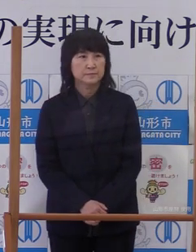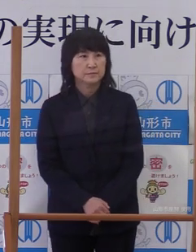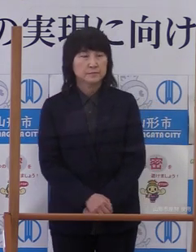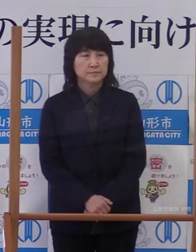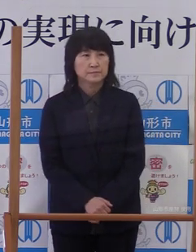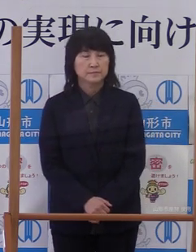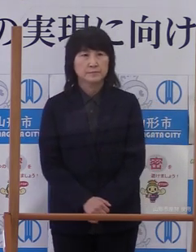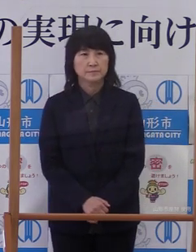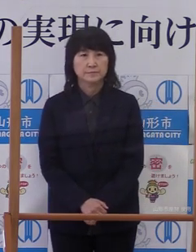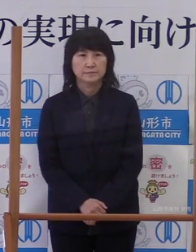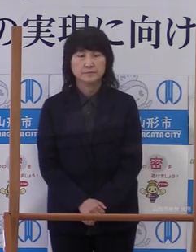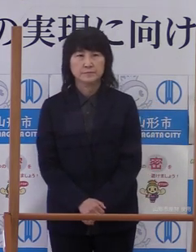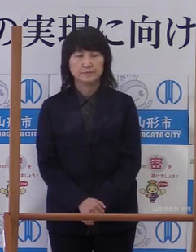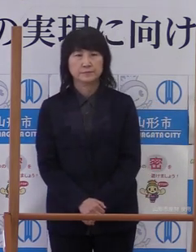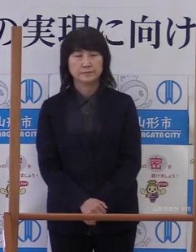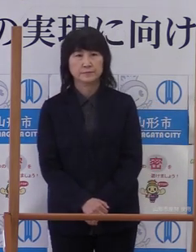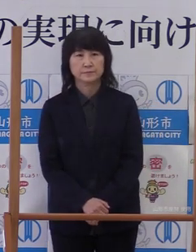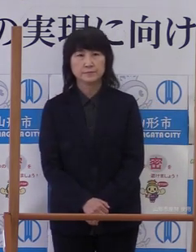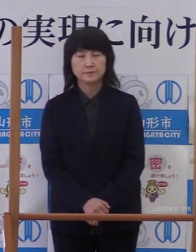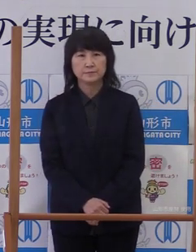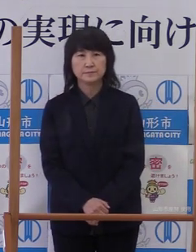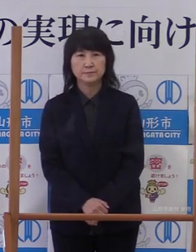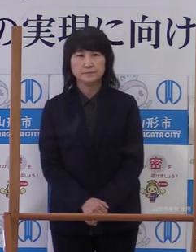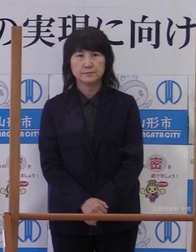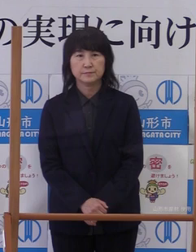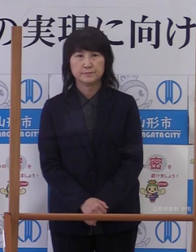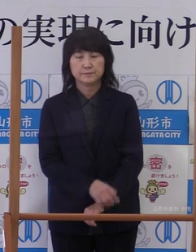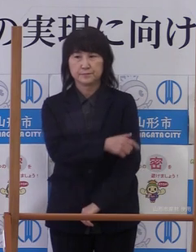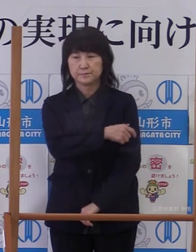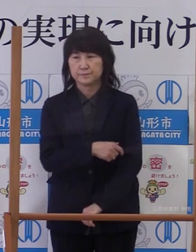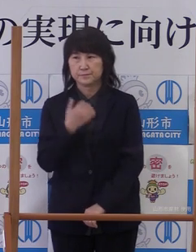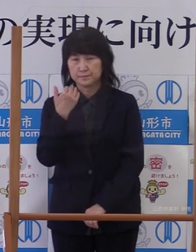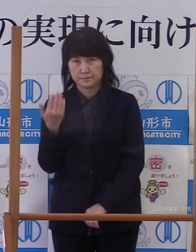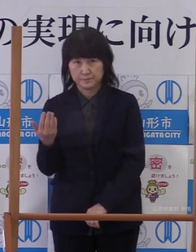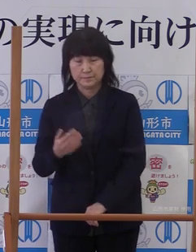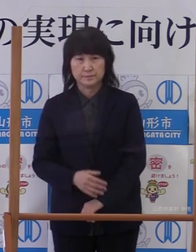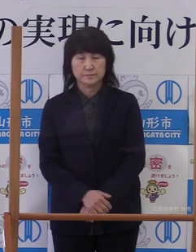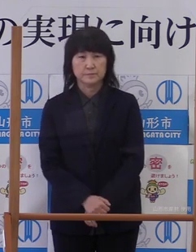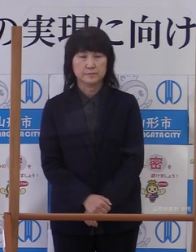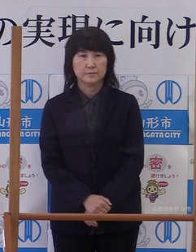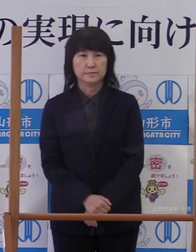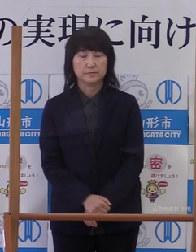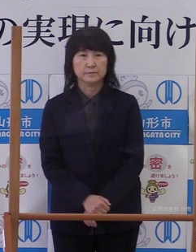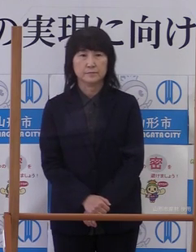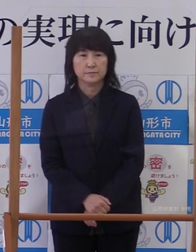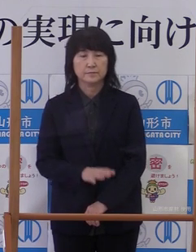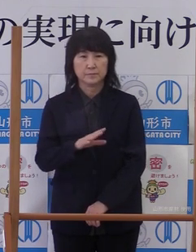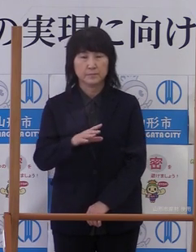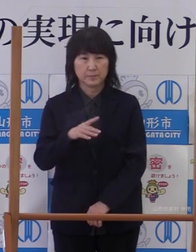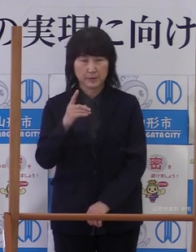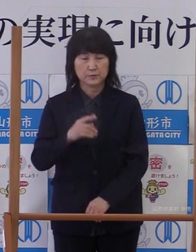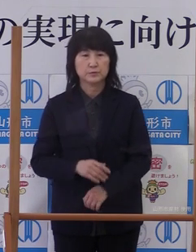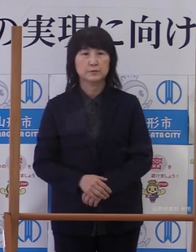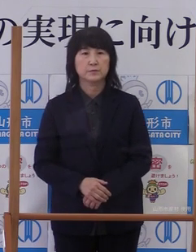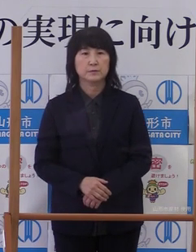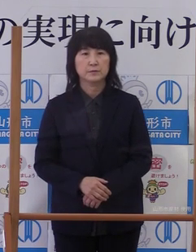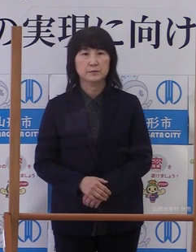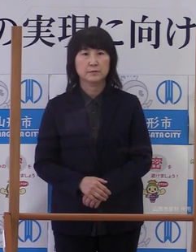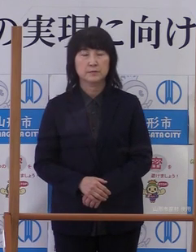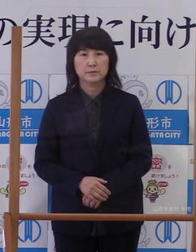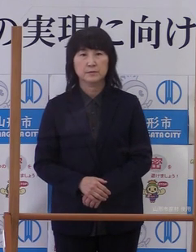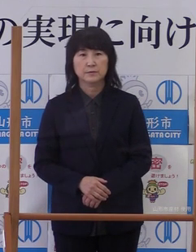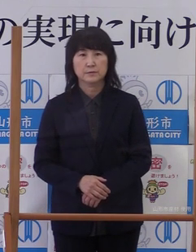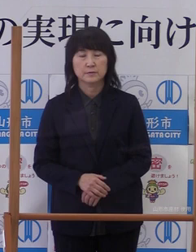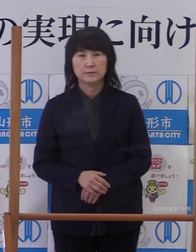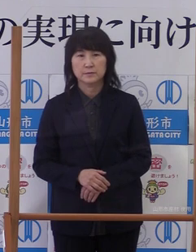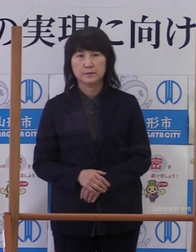。 朝日新聞の鷲田と申します。 まず、事業名を挙げてい